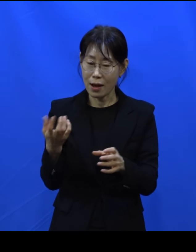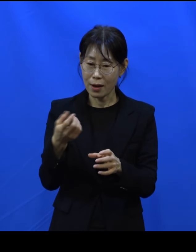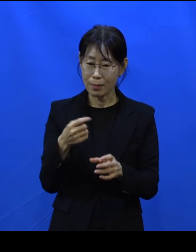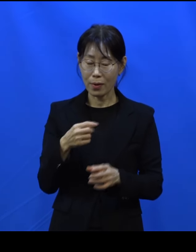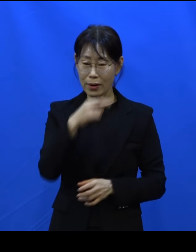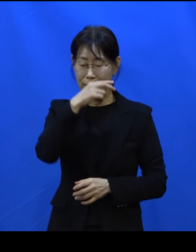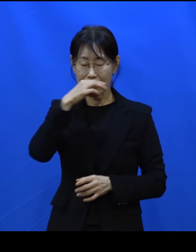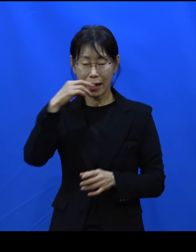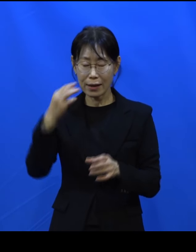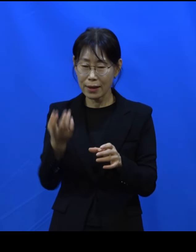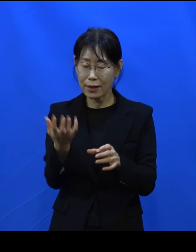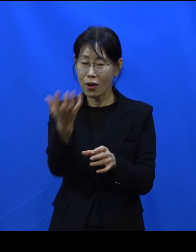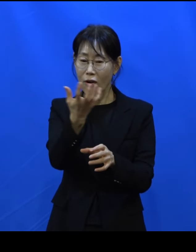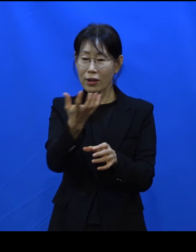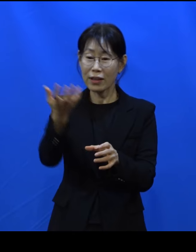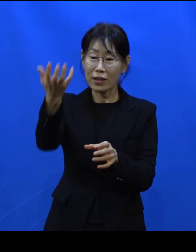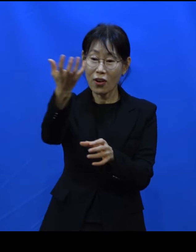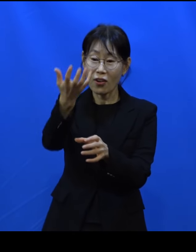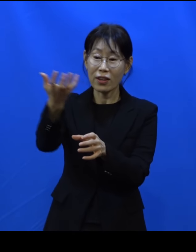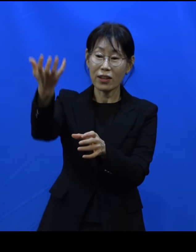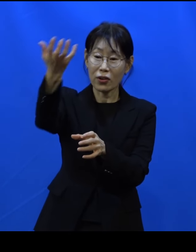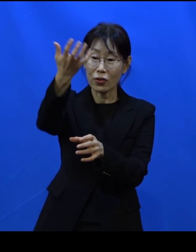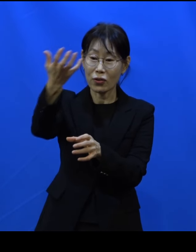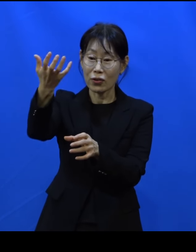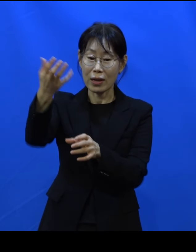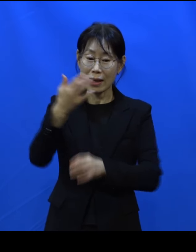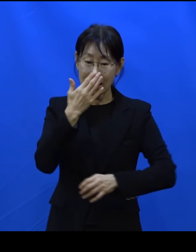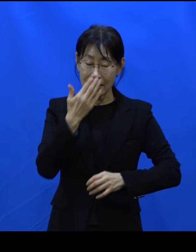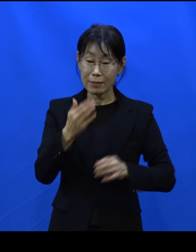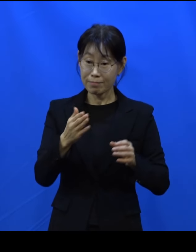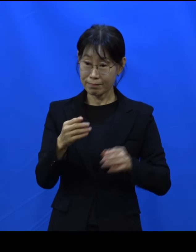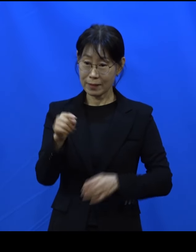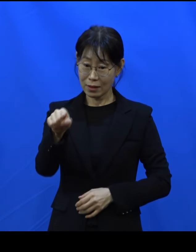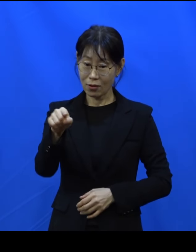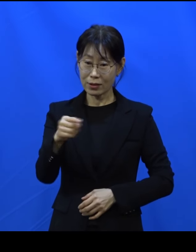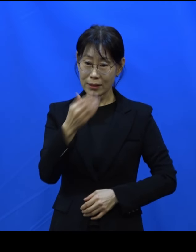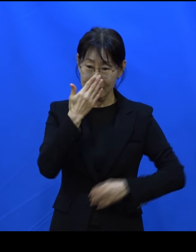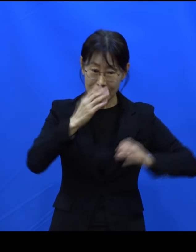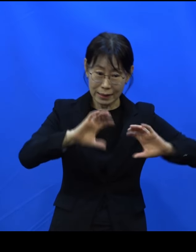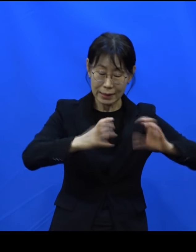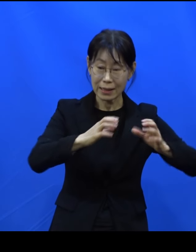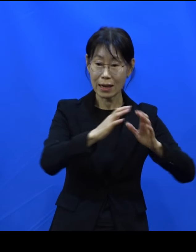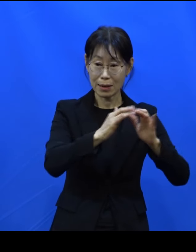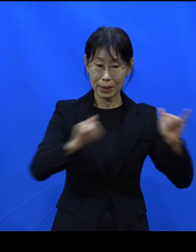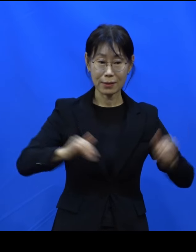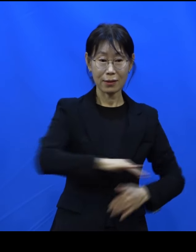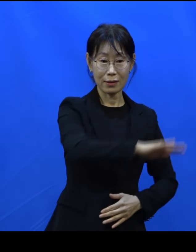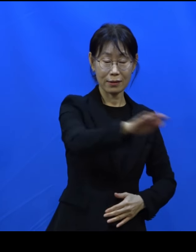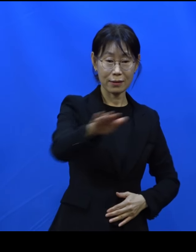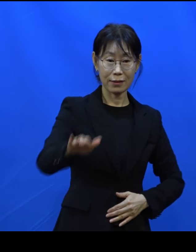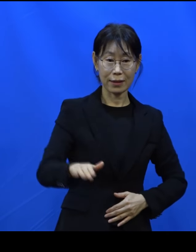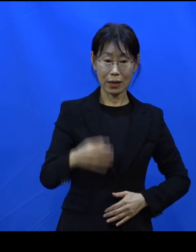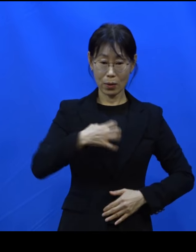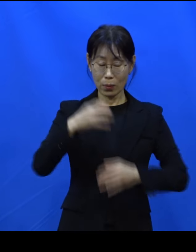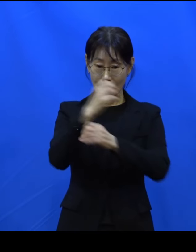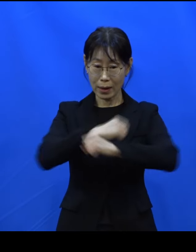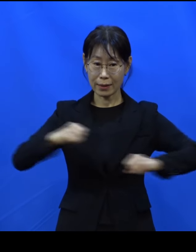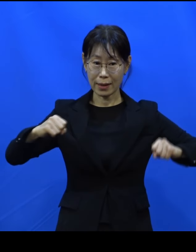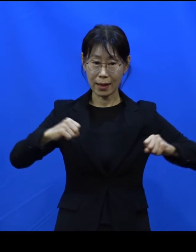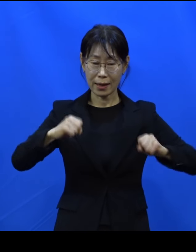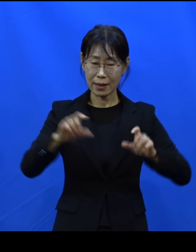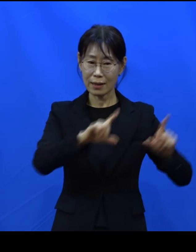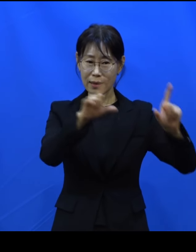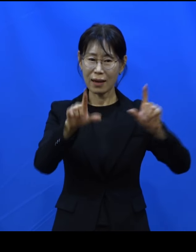연기기둥하면 우리가 떠오르는 것은 이스라엘 백성들이 광야에서 하나님의 임재, 그죠? 하나님의 임재를 떠올리게 합니다.